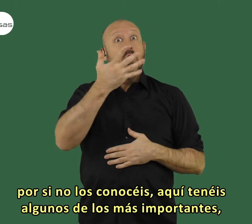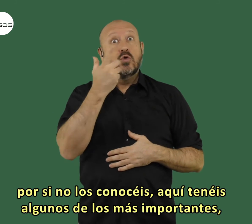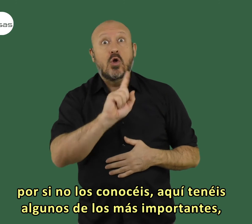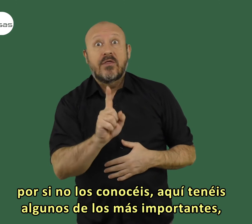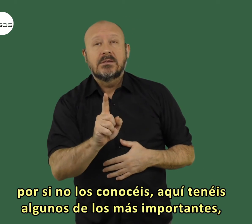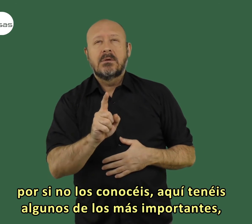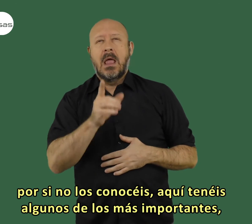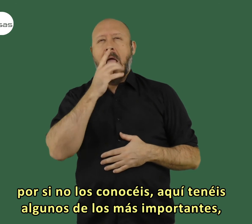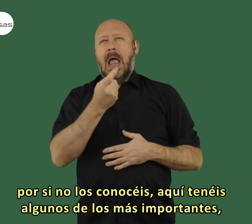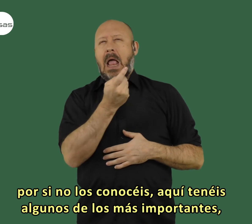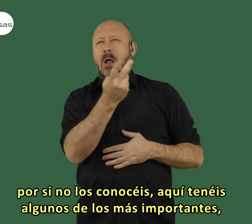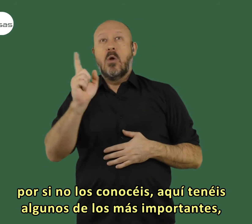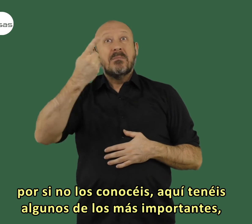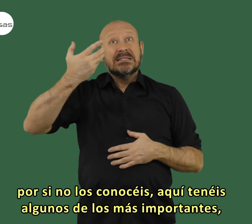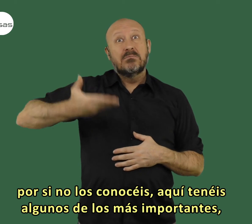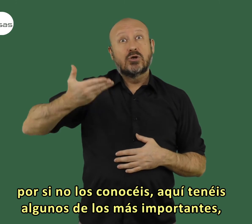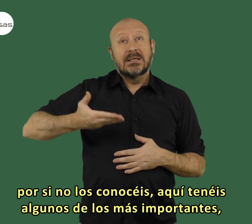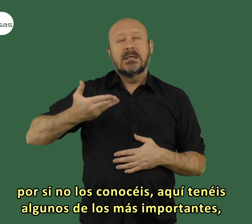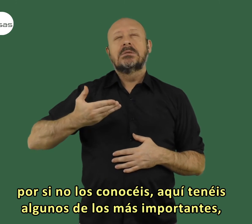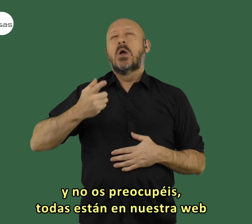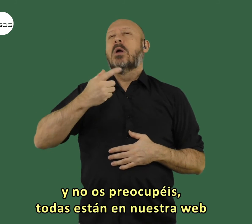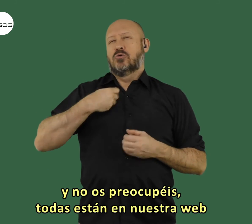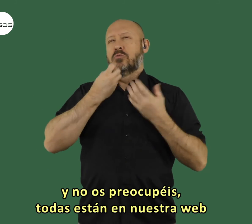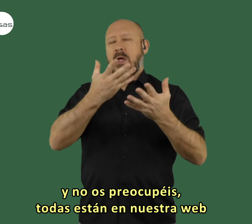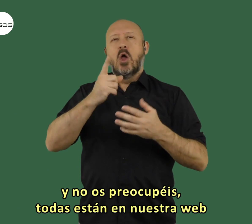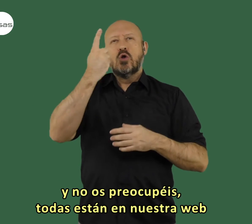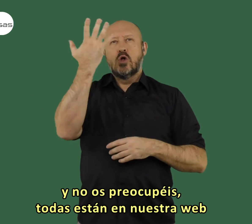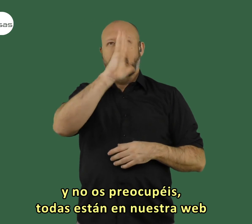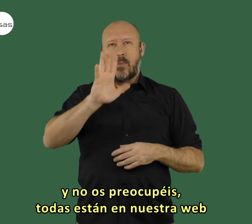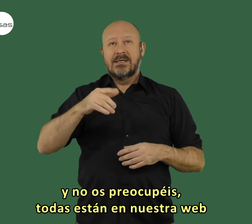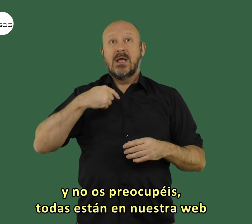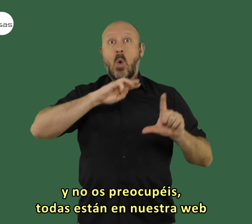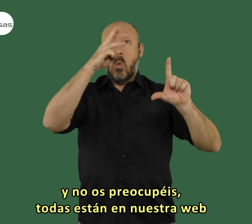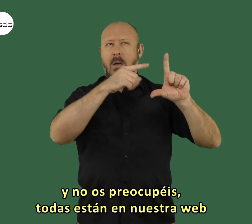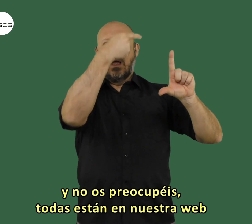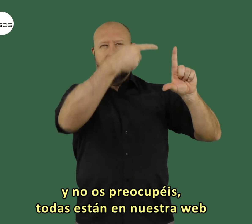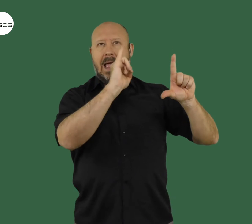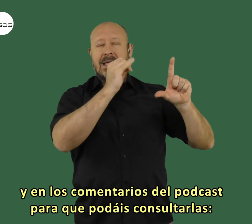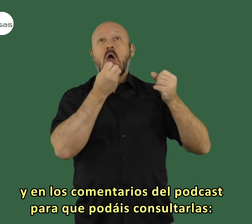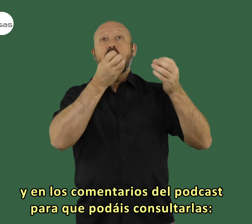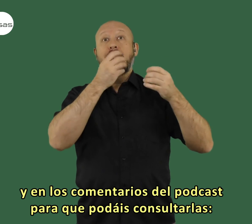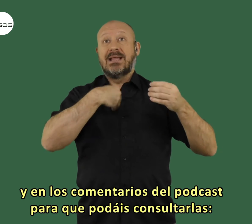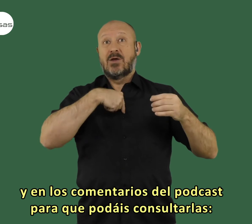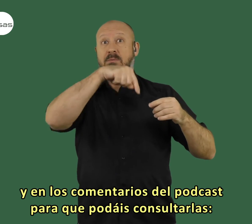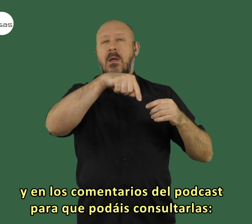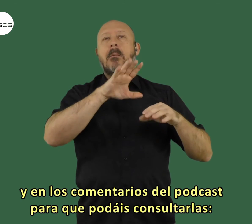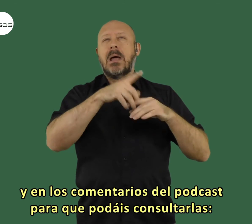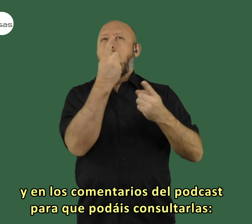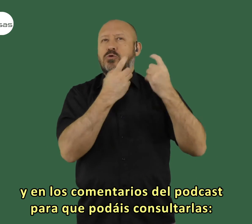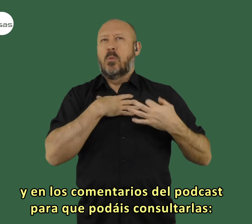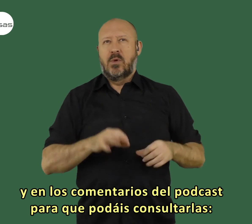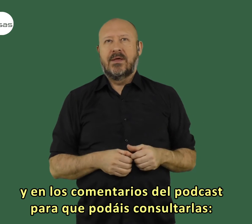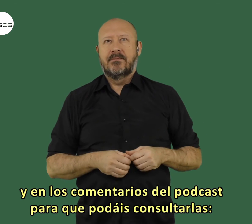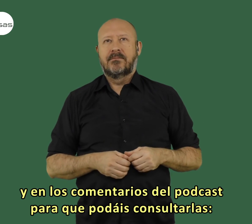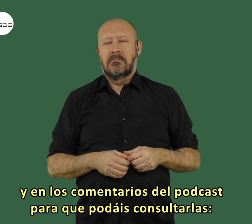por si no los conocéis, aquí tenéis algunos de los más importantes y no os preocupéis. Todos están en nuestra web y en los comentarios del podcast para que